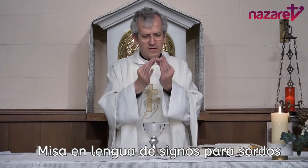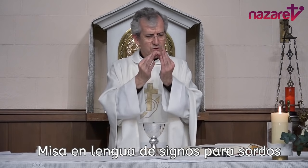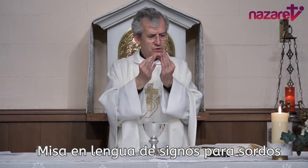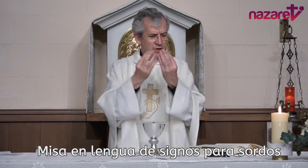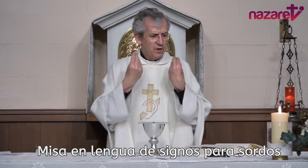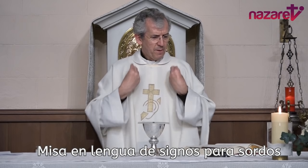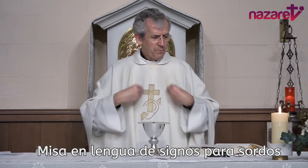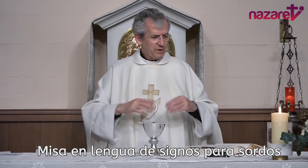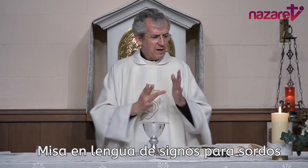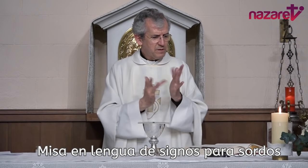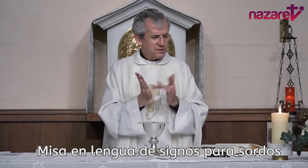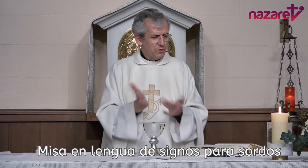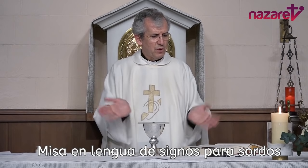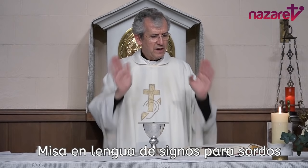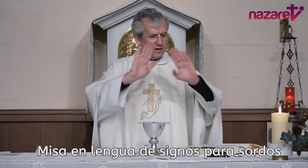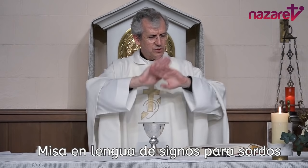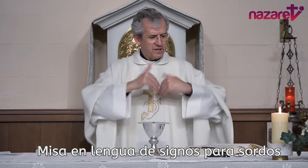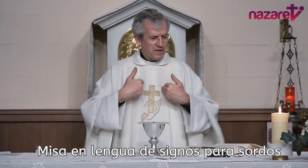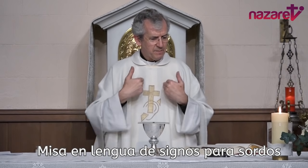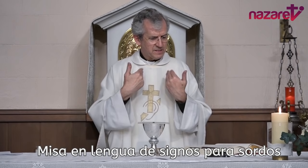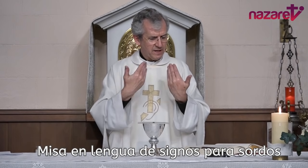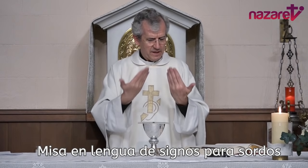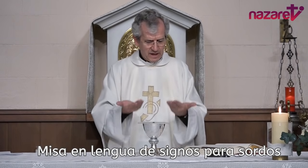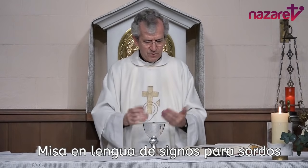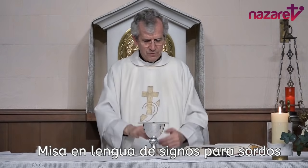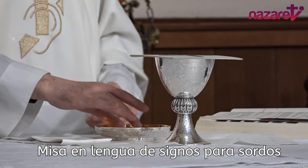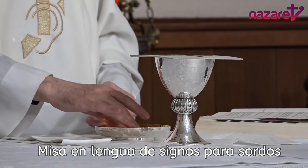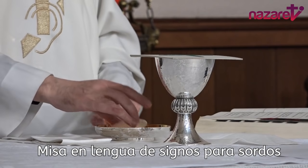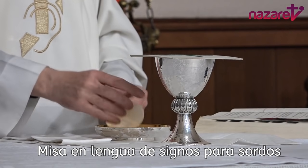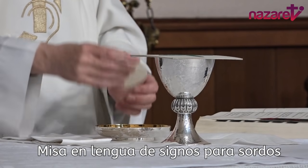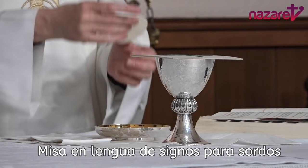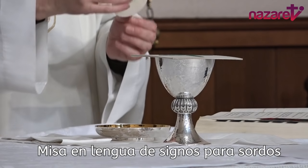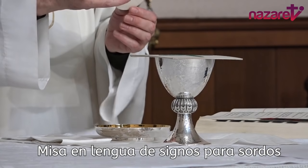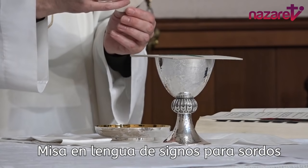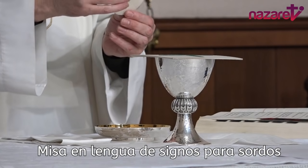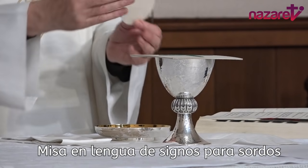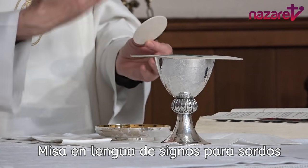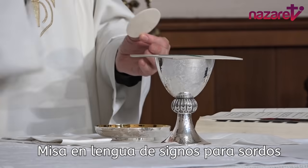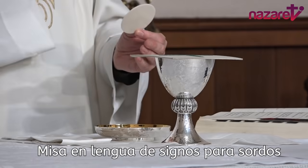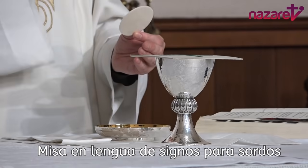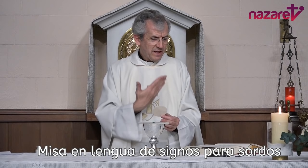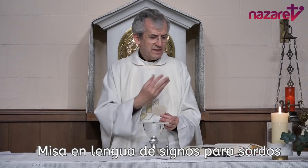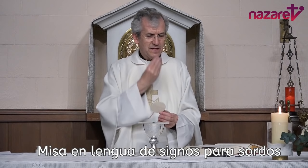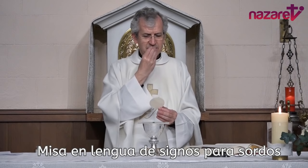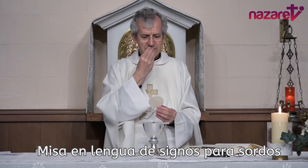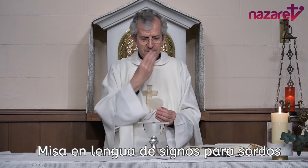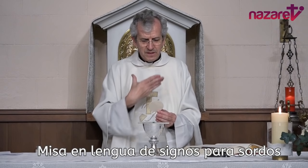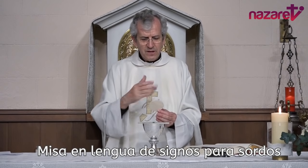misterios. Porque él mismo, la noche en que iba a ser entregado, tomó pan. Dando gracias, te